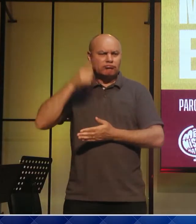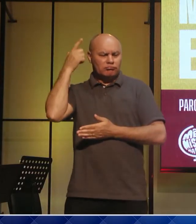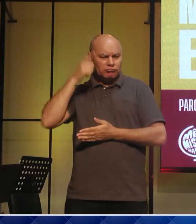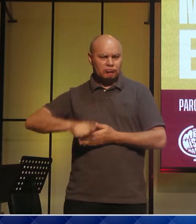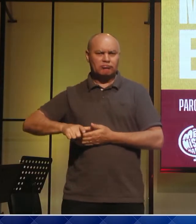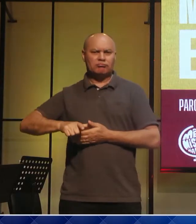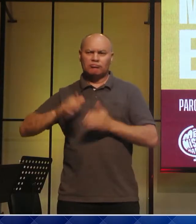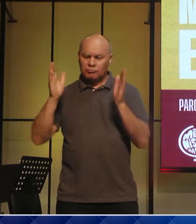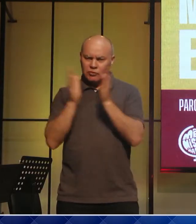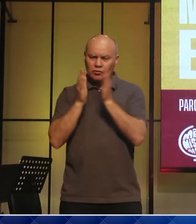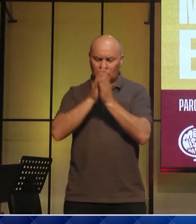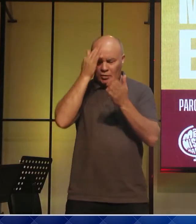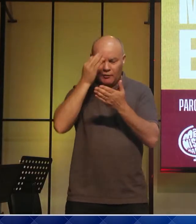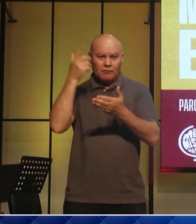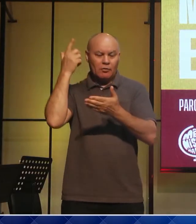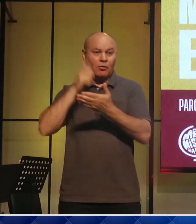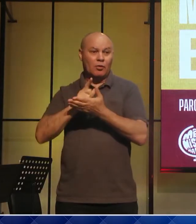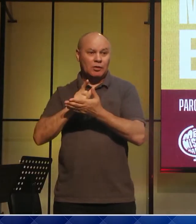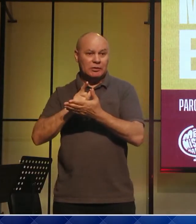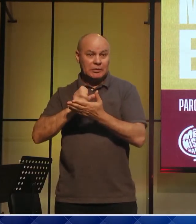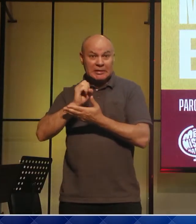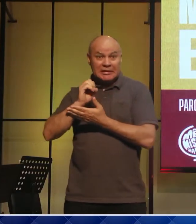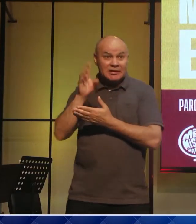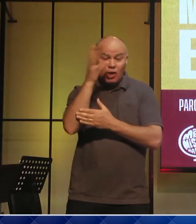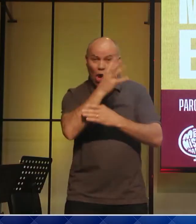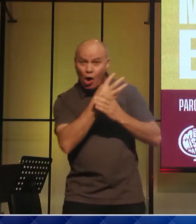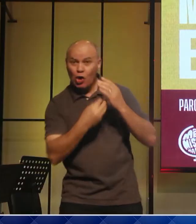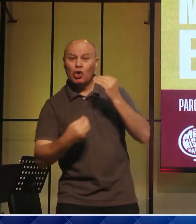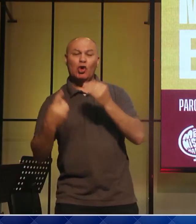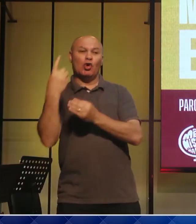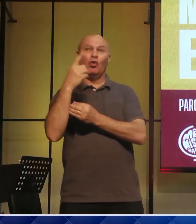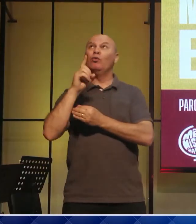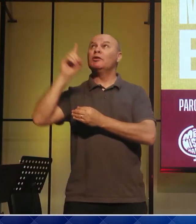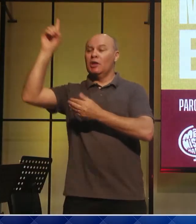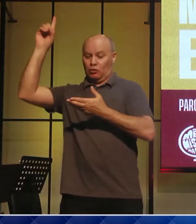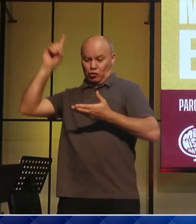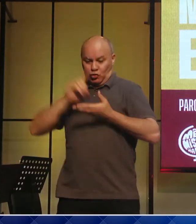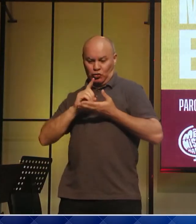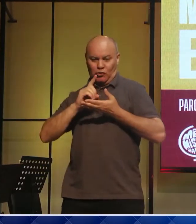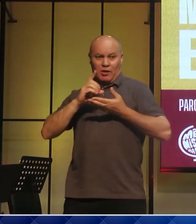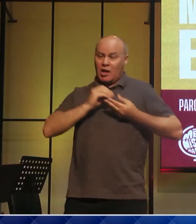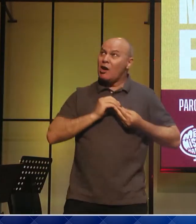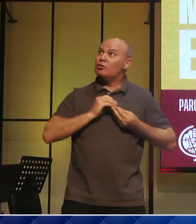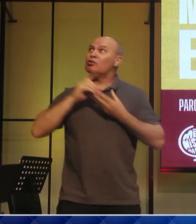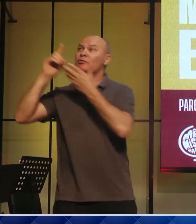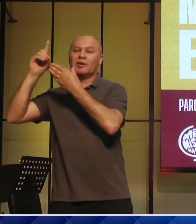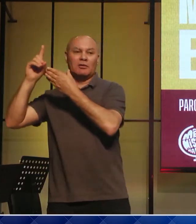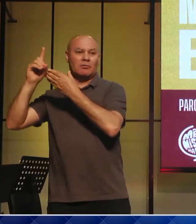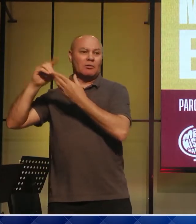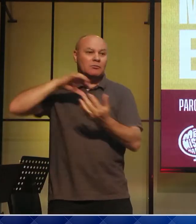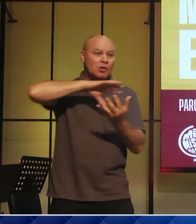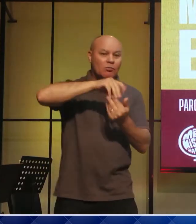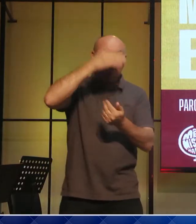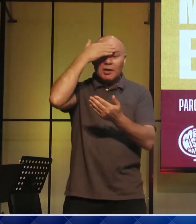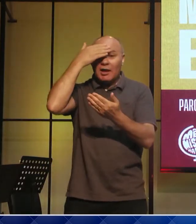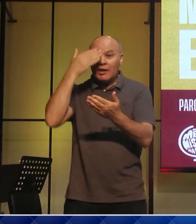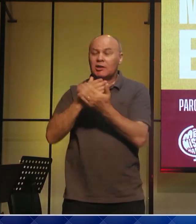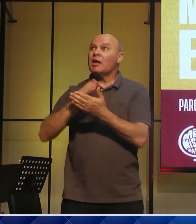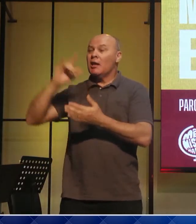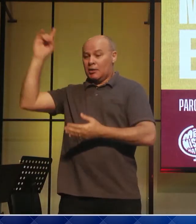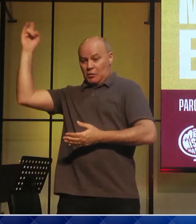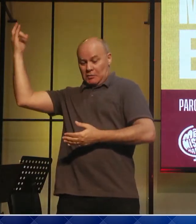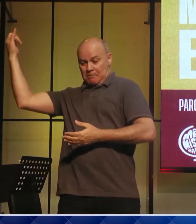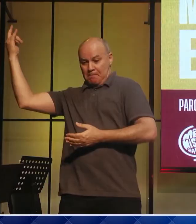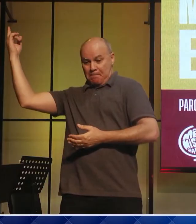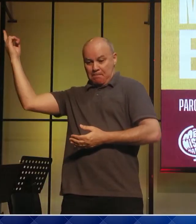um, é como tu, ó Pai, está em mim e eu em ti, também eles estejam em nós, para que o mundo creia que tu me enviaste. Eu lhes transmiti